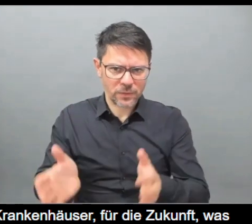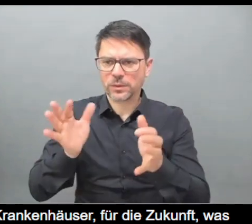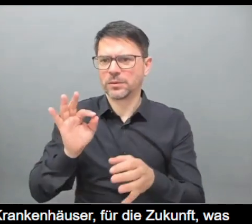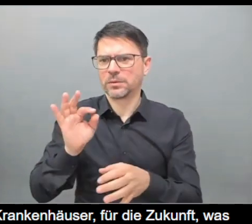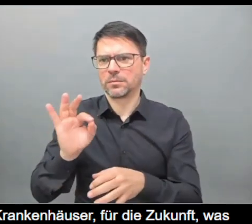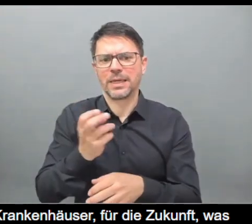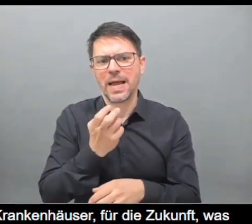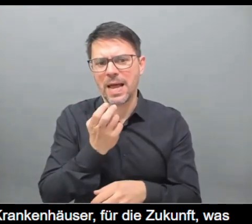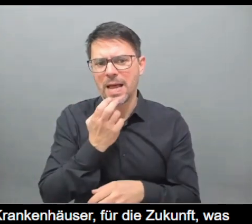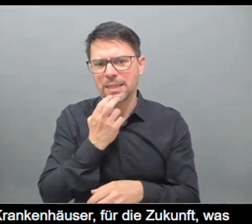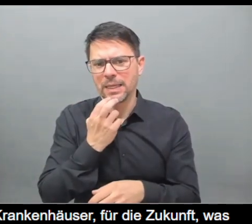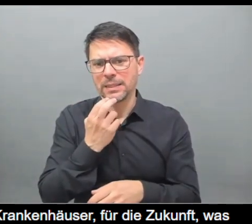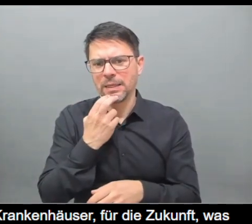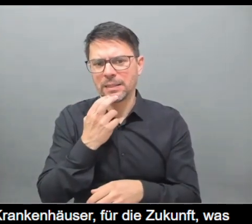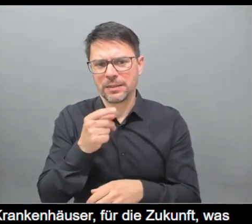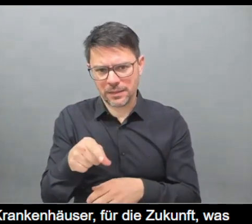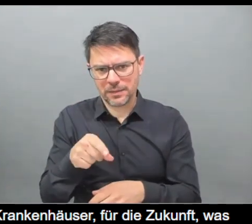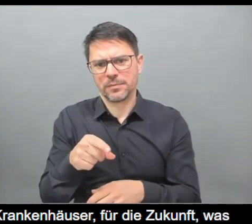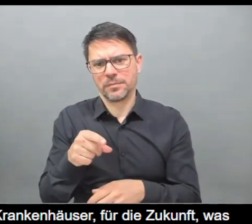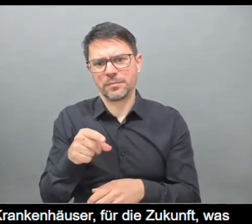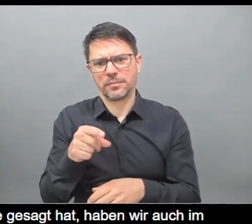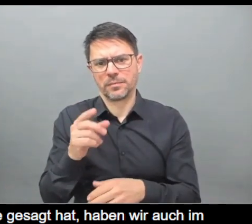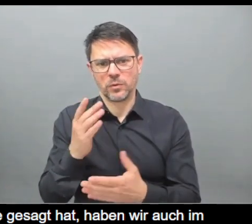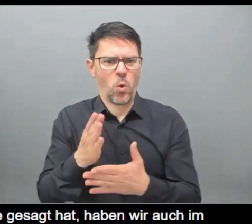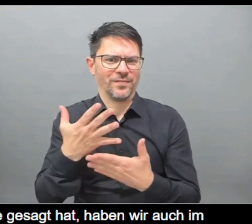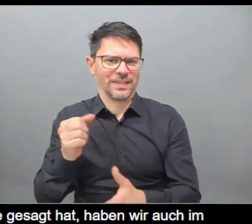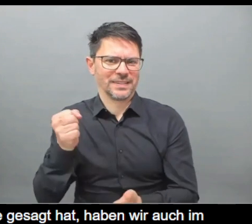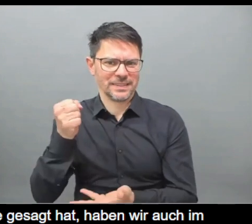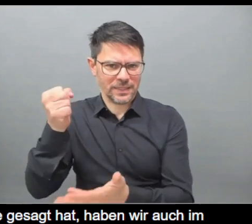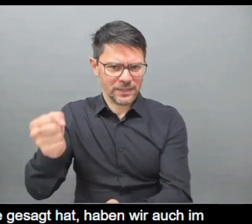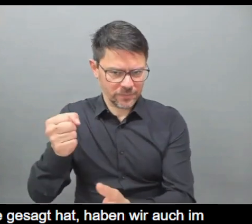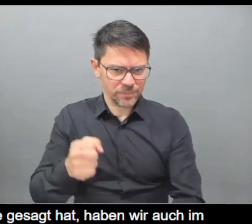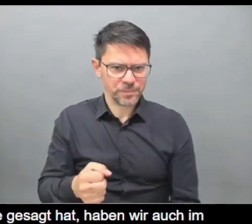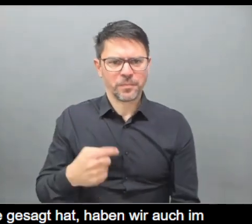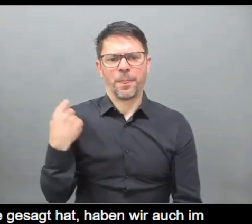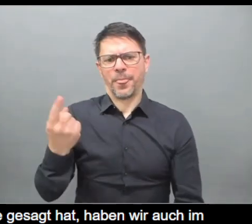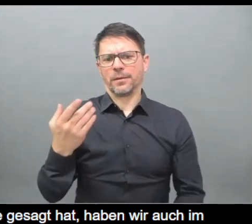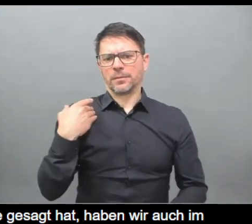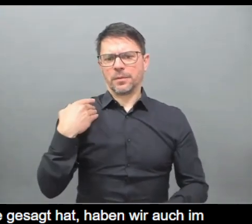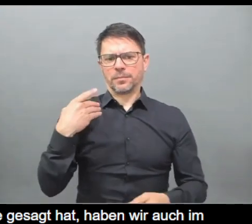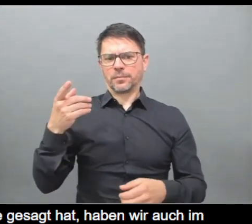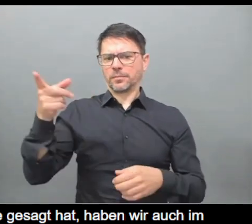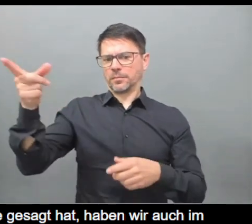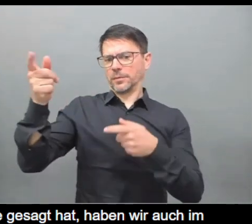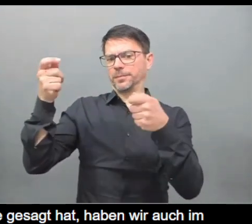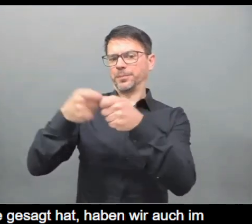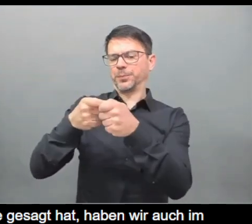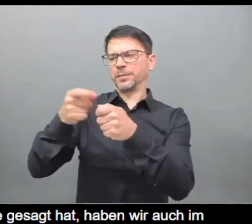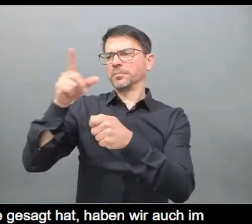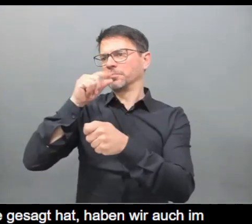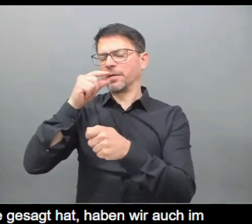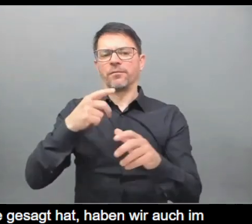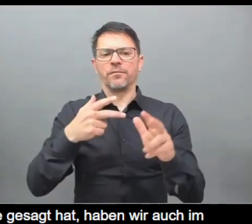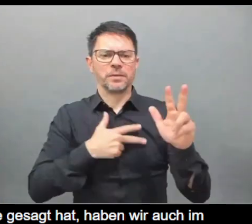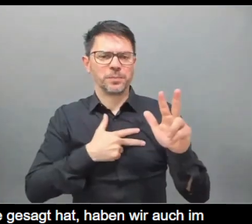Versorgung der Bürgerinnen und Bürger in Wohnortnähe und überall flächendeckend. Und das, wie gesagt, kann man aus unserer Sicht